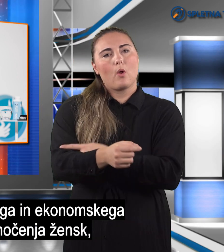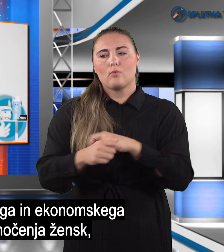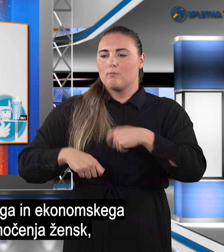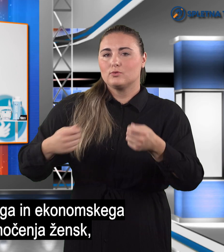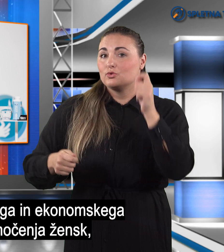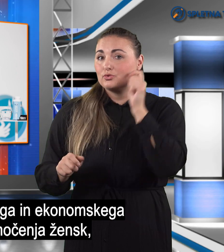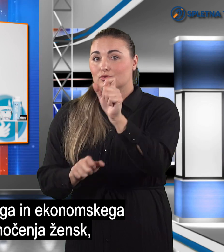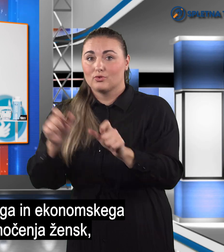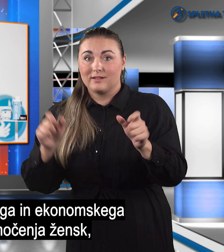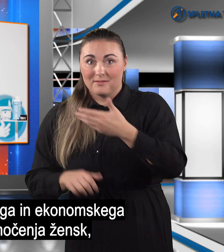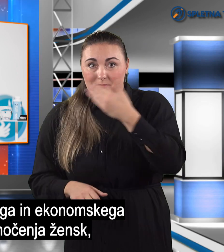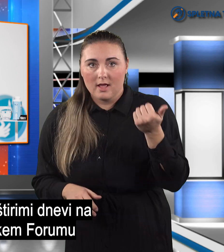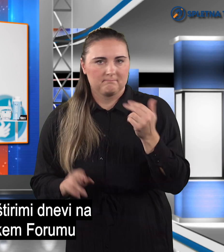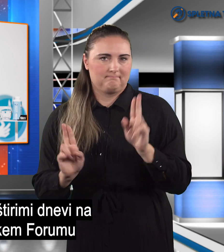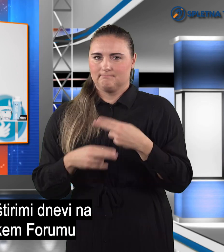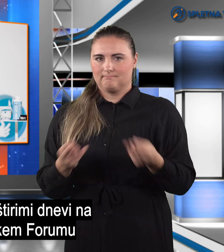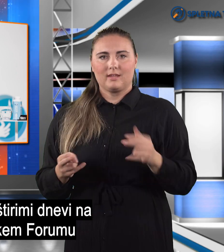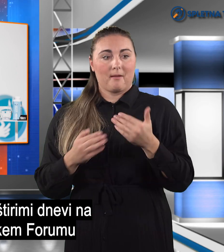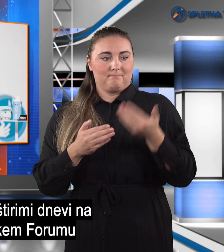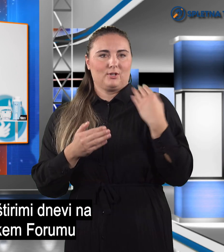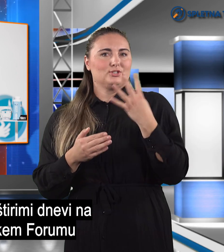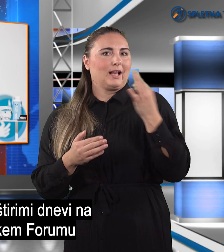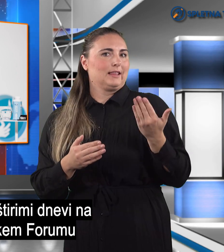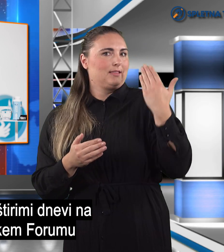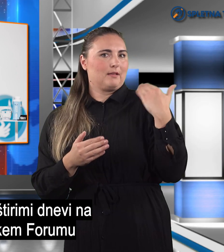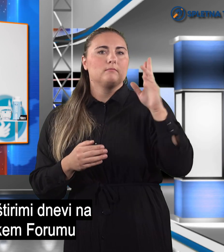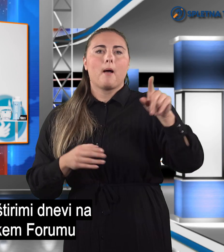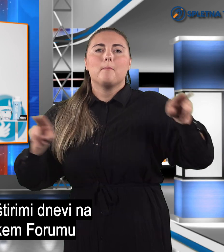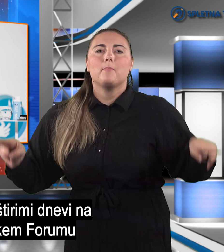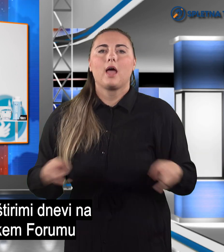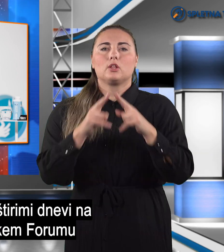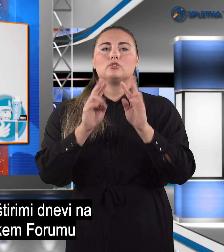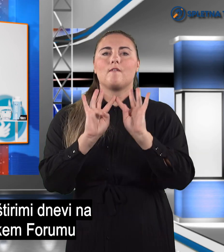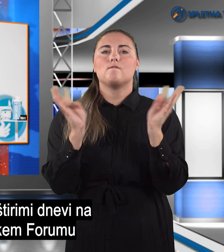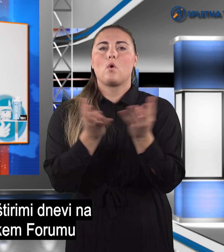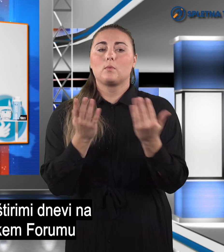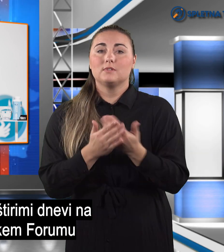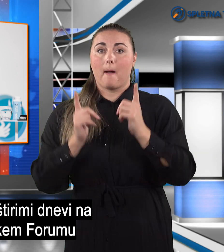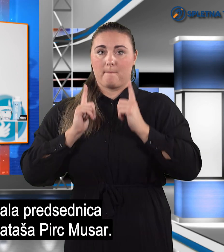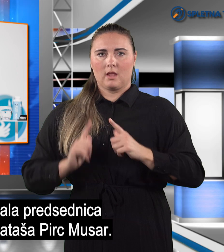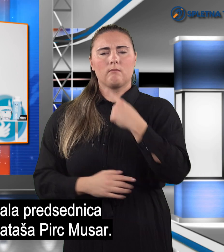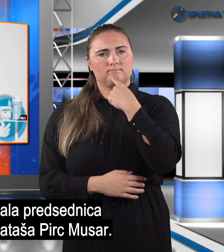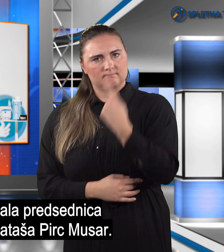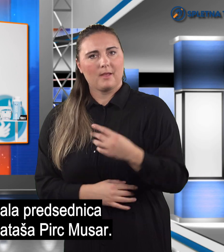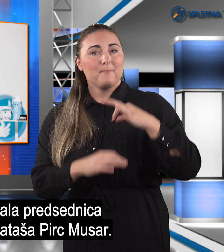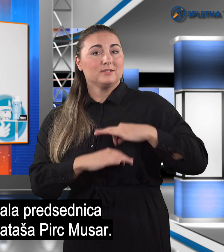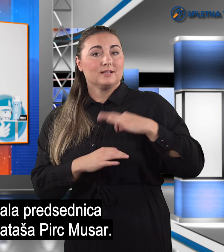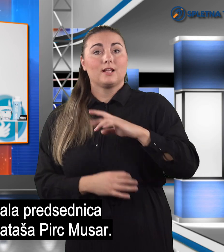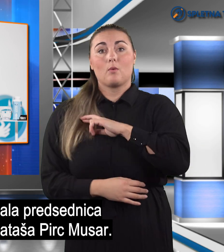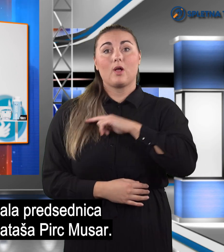žensk, je pred 4 dnevi na Pariškem forumu za mir dejala predsednica republike Nataša Pirc Musar. Kot so sporočili